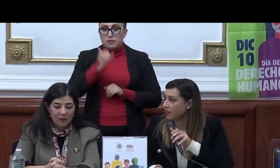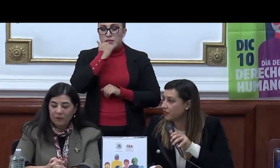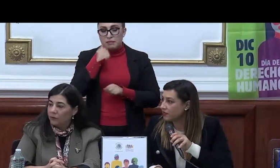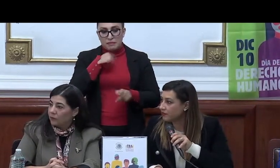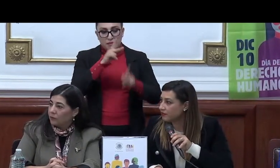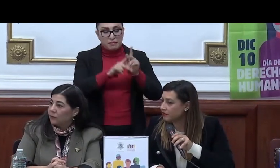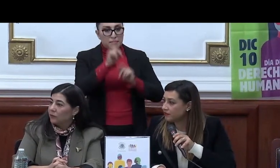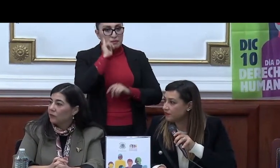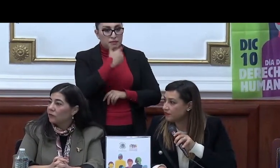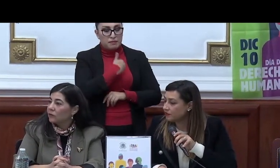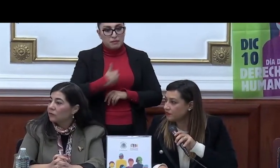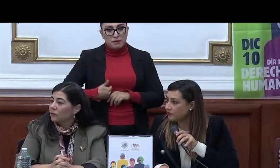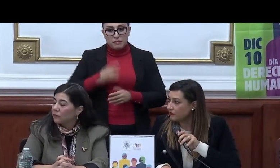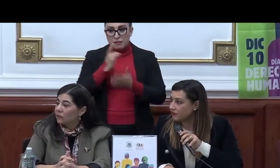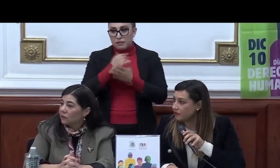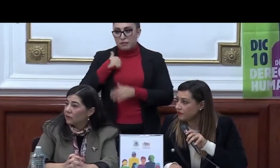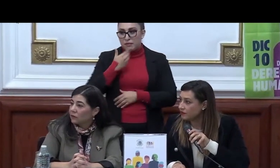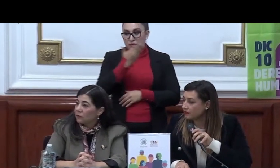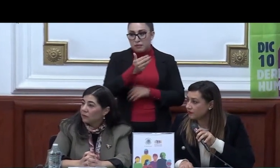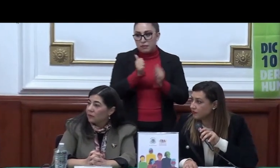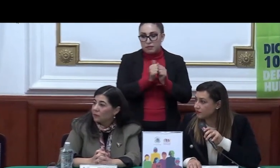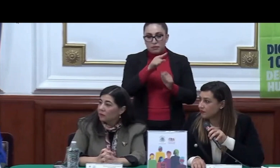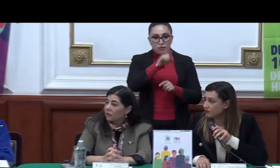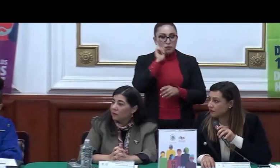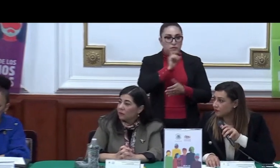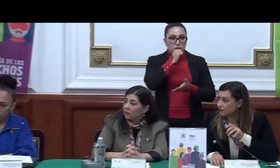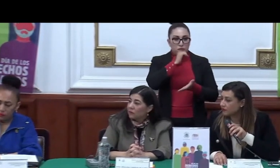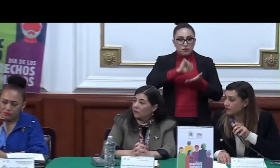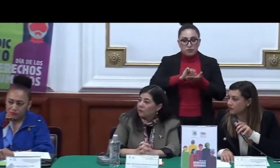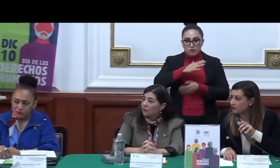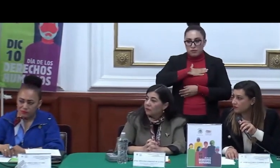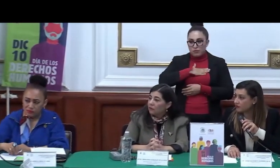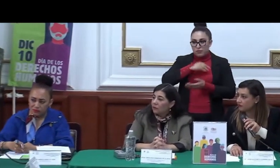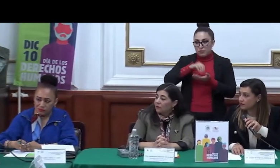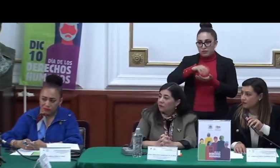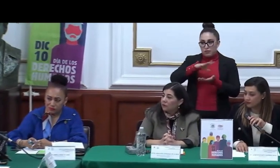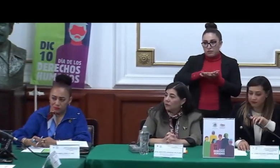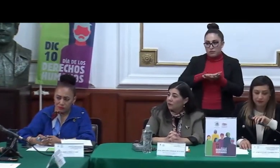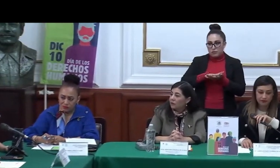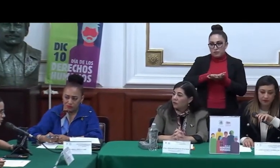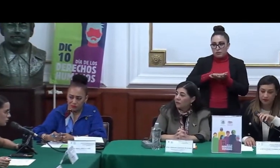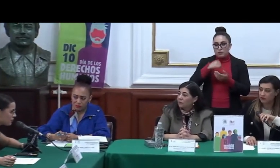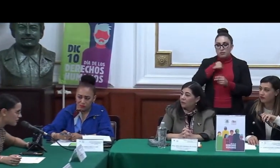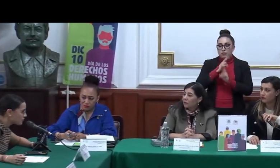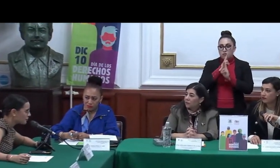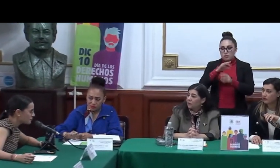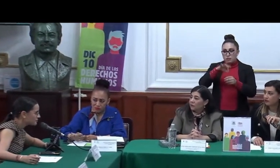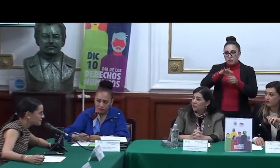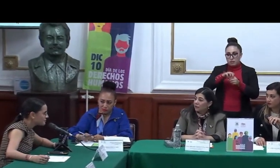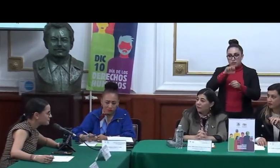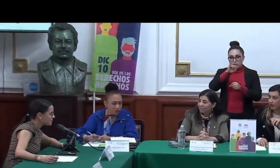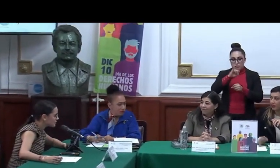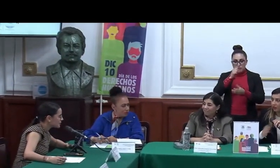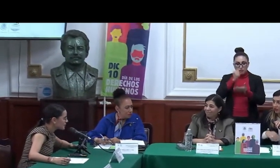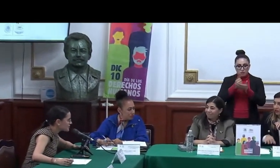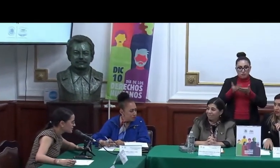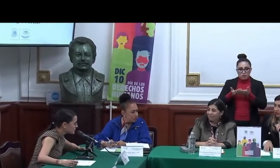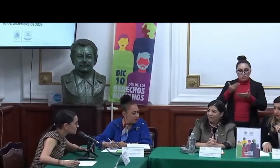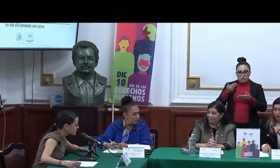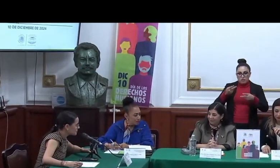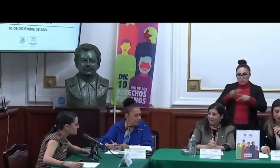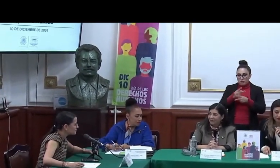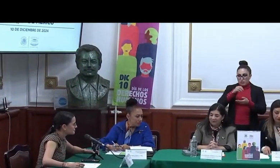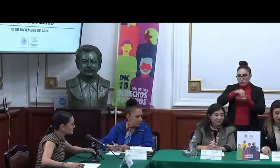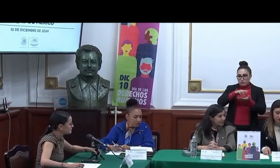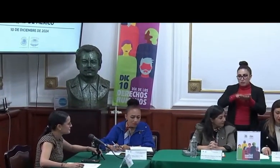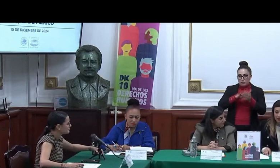Presidenta, únicamente para solicitarle a la diputada secretaria que por favor quede constancia del sentido de mi voto a favor. Gracias.